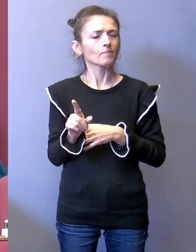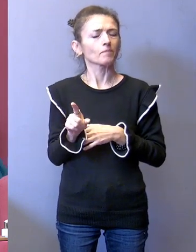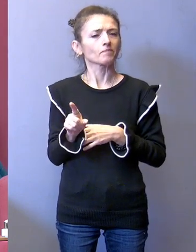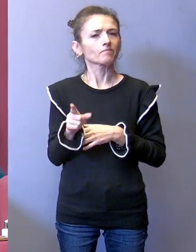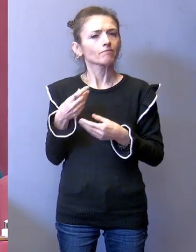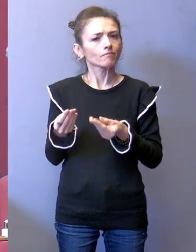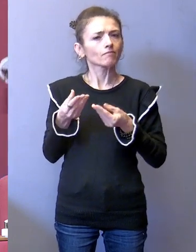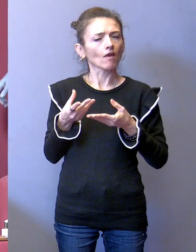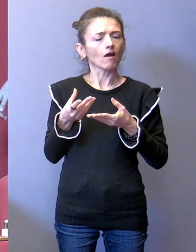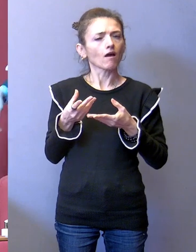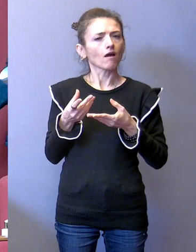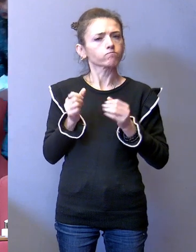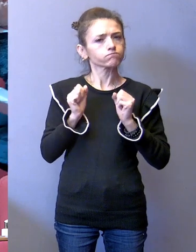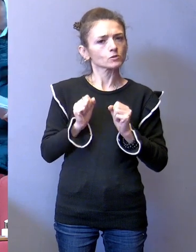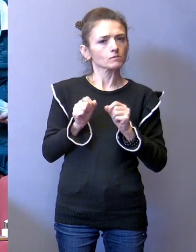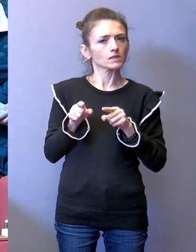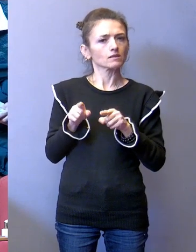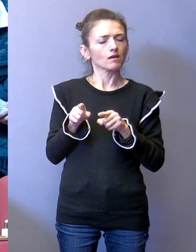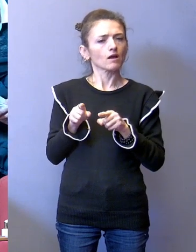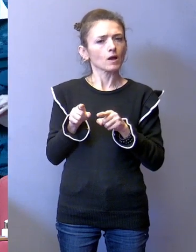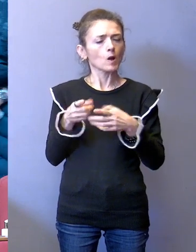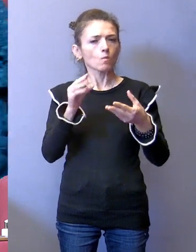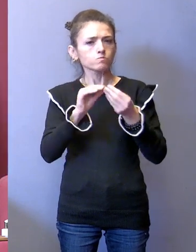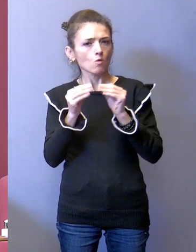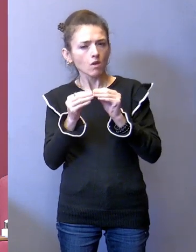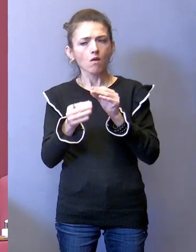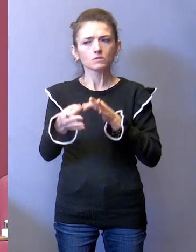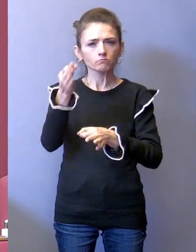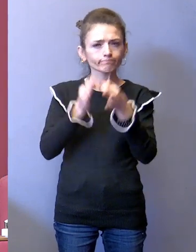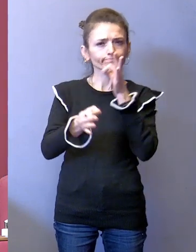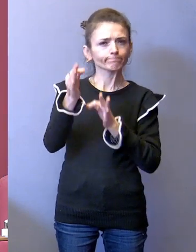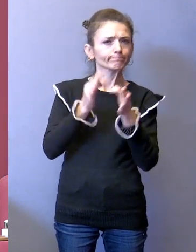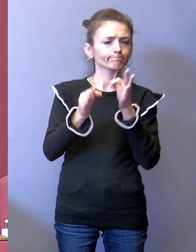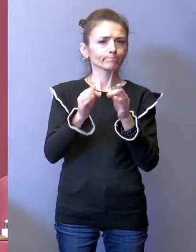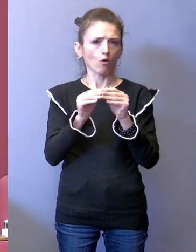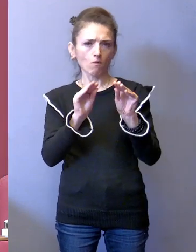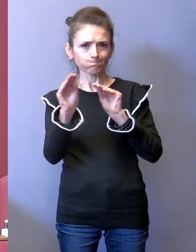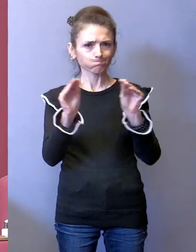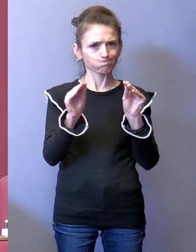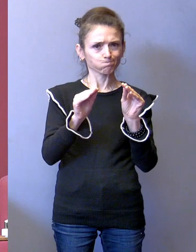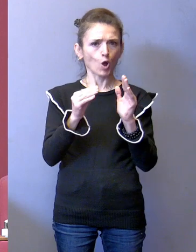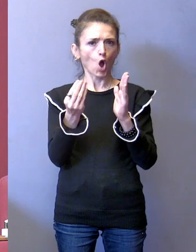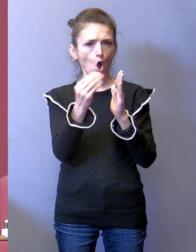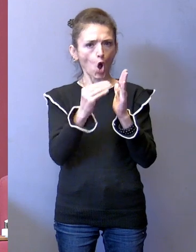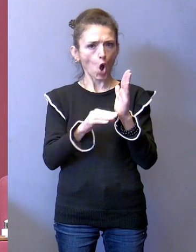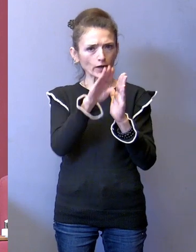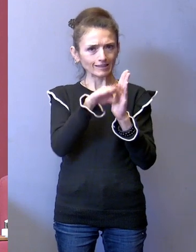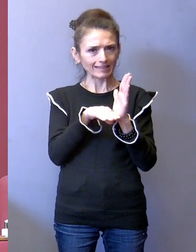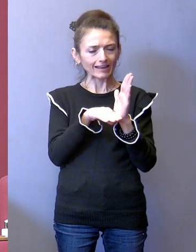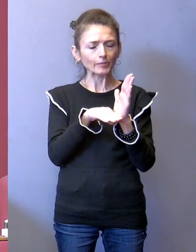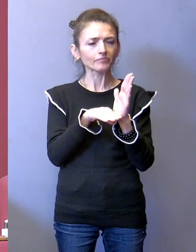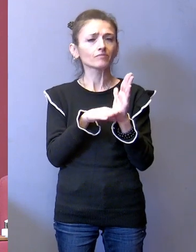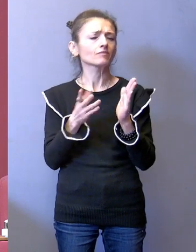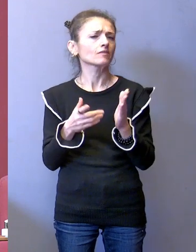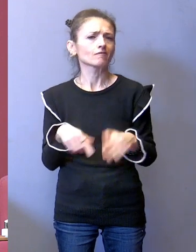mettere un po' in ordine quelli che sono i problemi che lei ha segnalato come sempre accade in